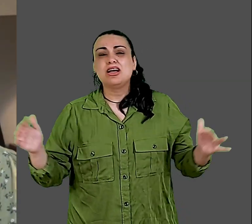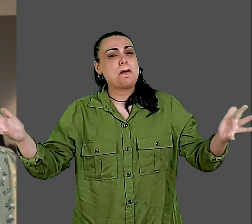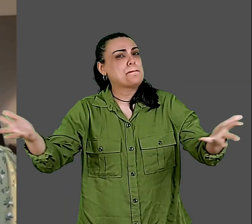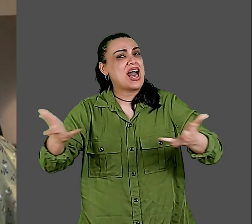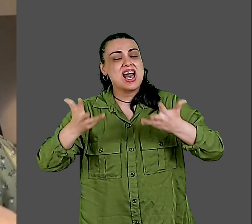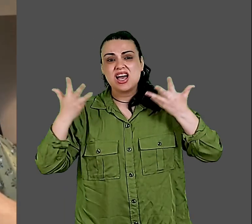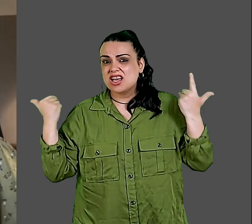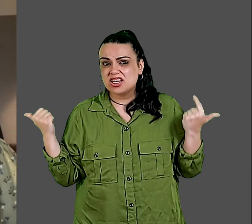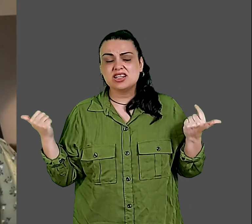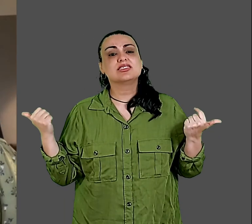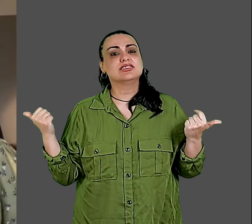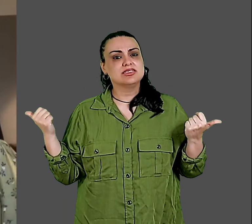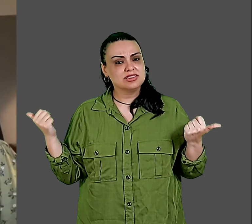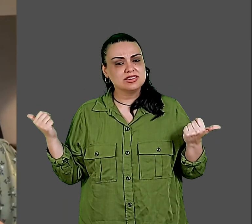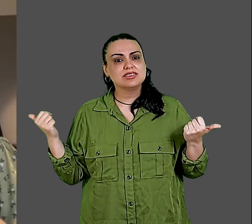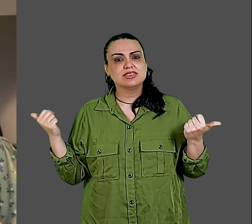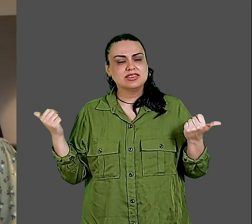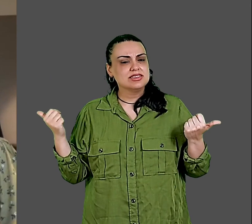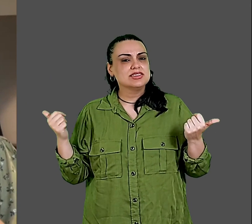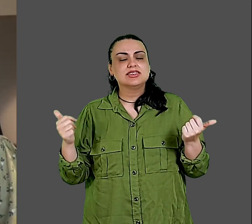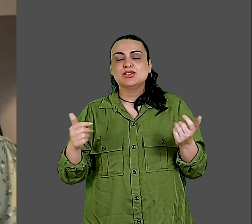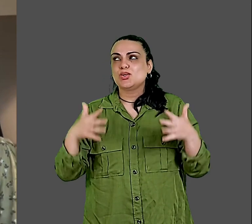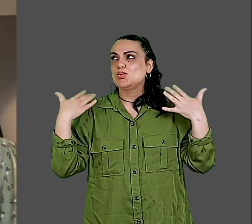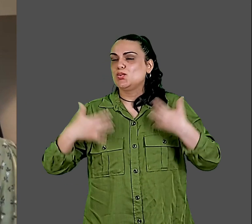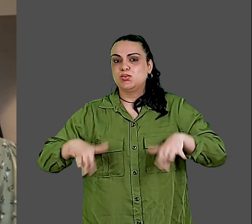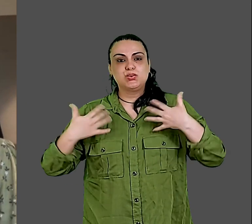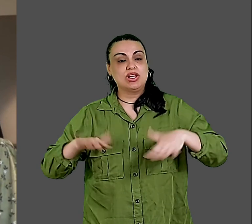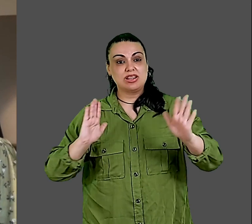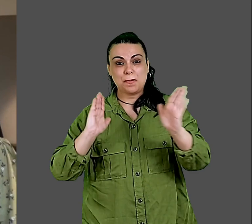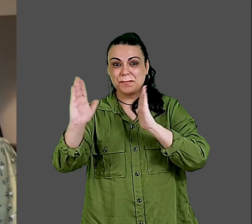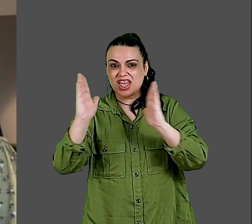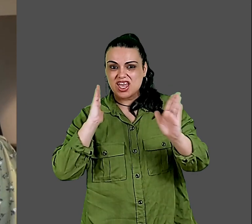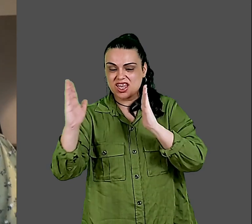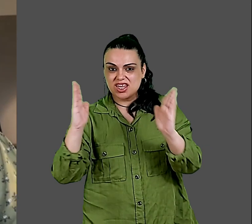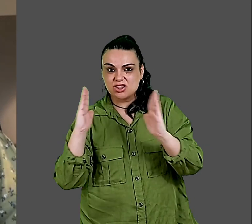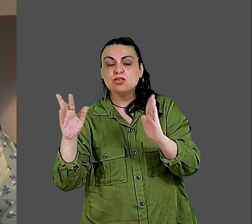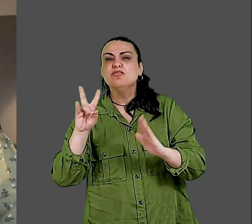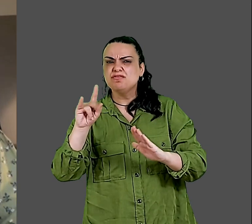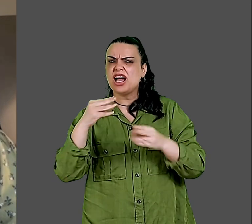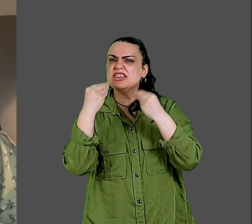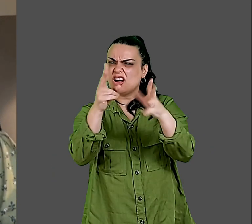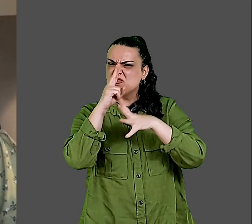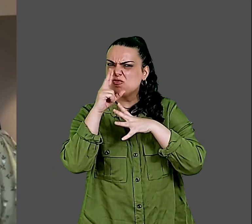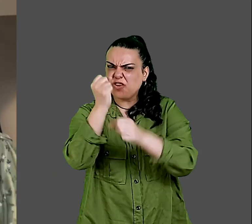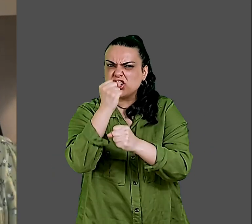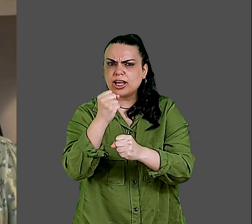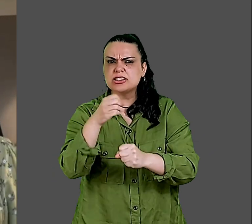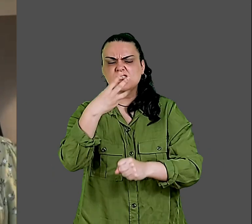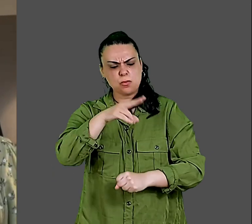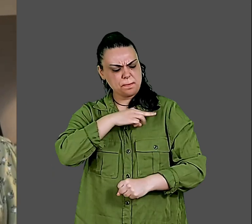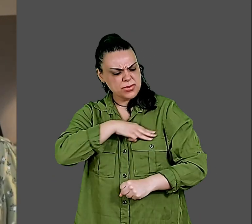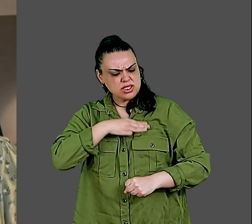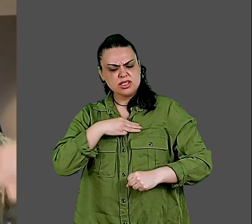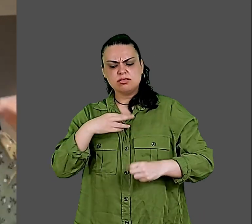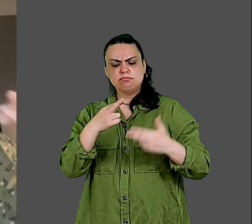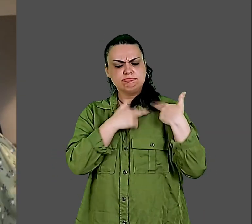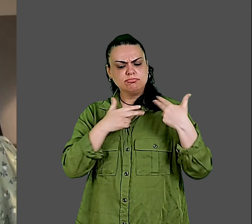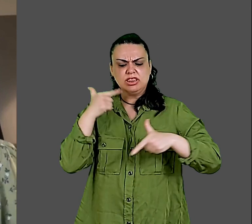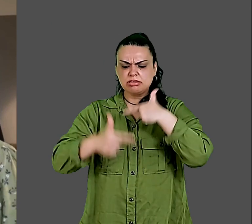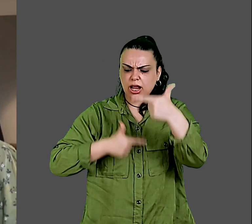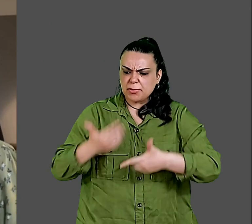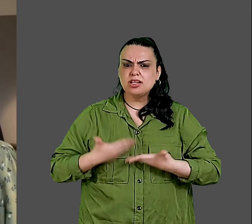tá incrível. Nesse período, nós vamos fortalecer a sua chamada, te ajudar a romper com a paralisia